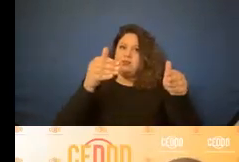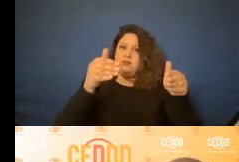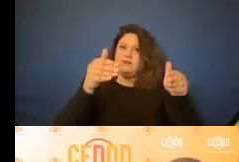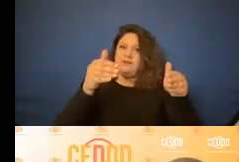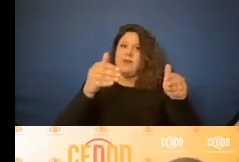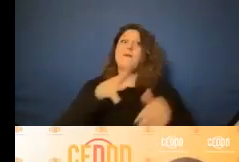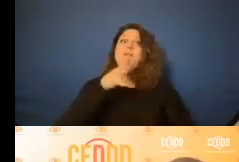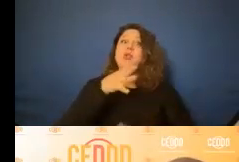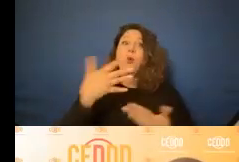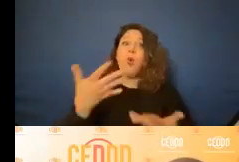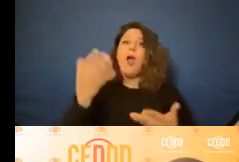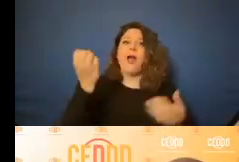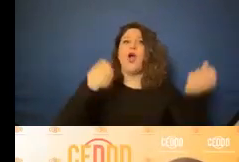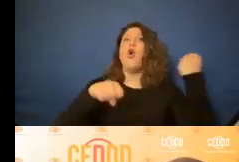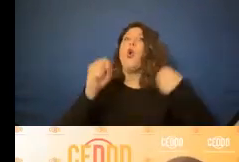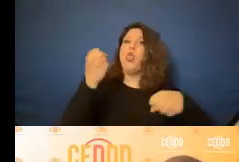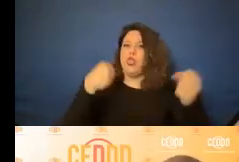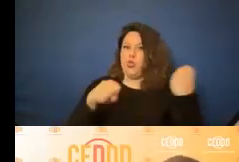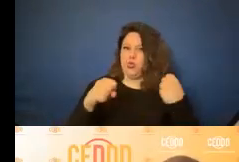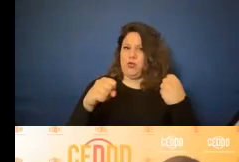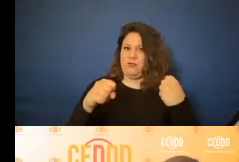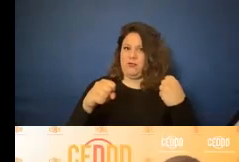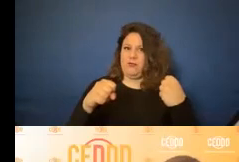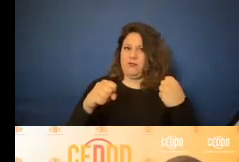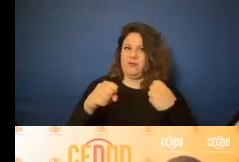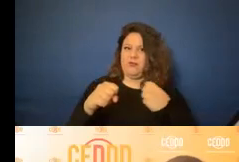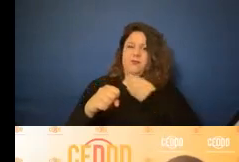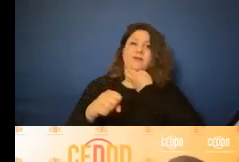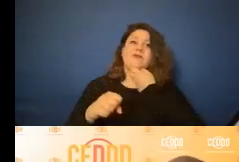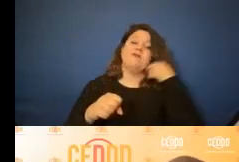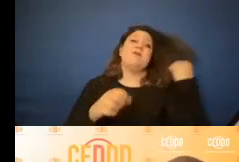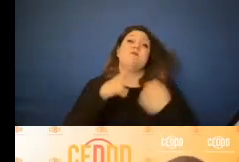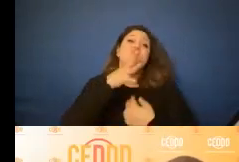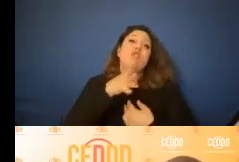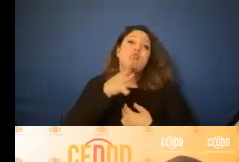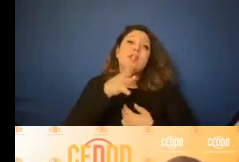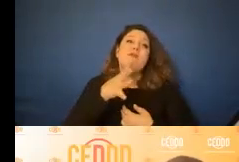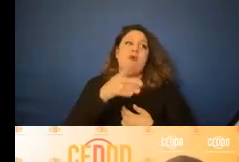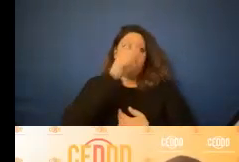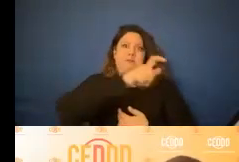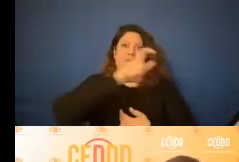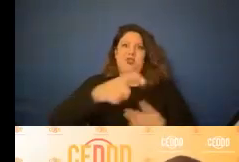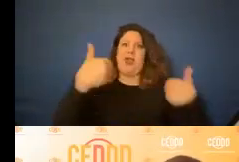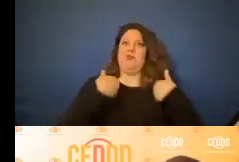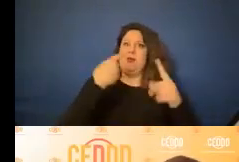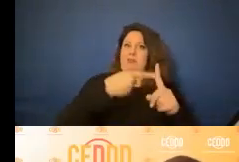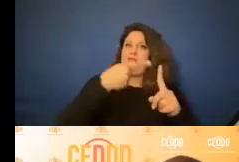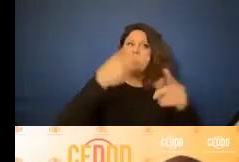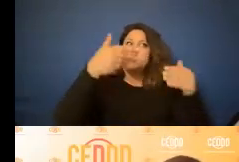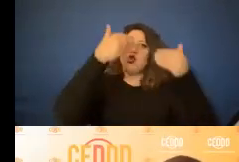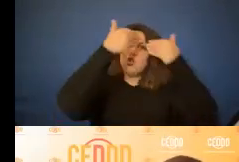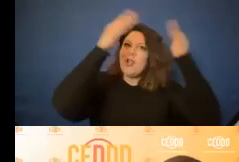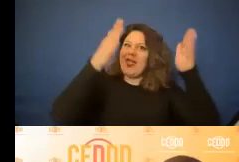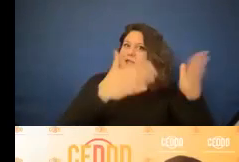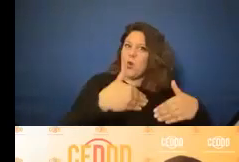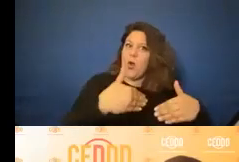la conducta que hacen los agresores. La causa son los agresores y su intolerancia. La consecuencia es